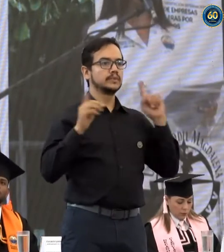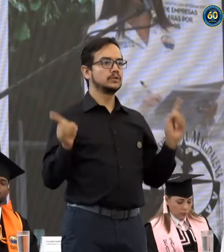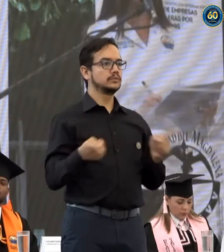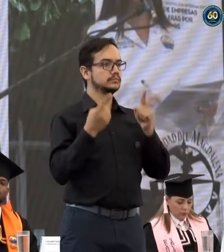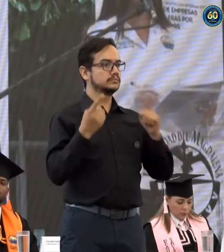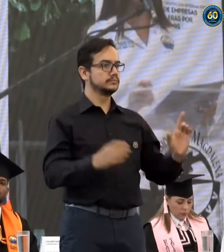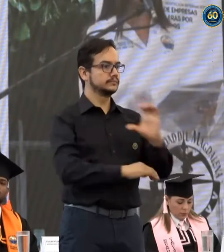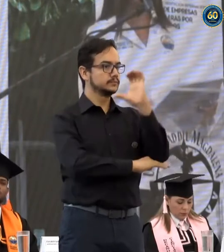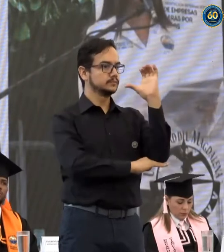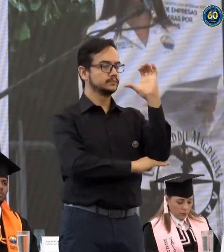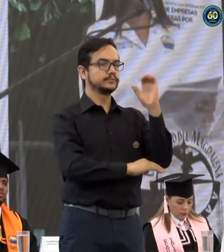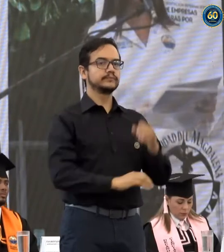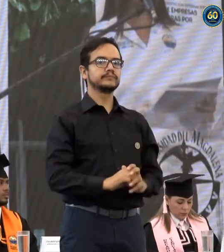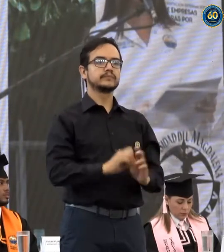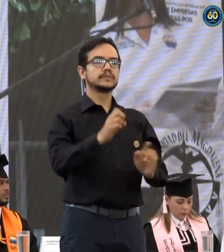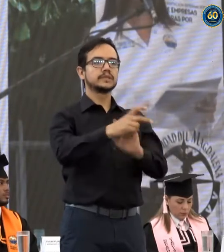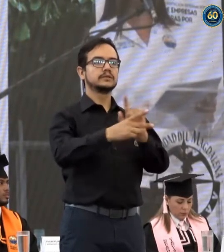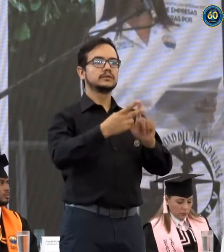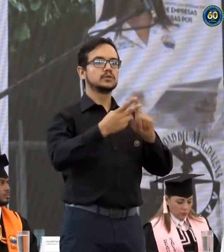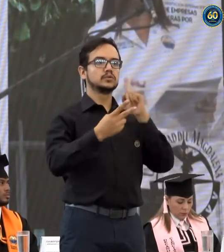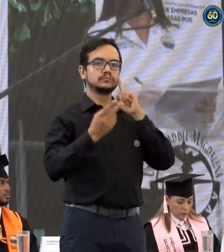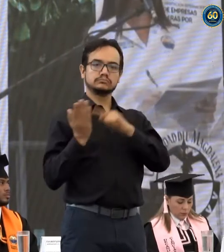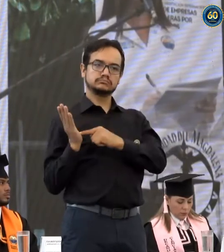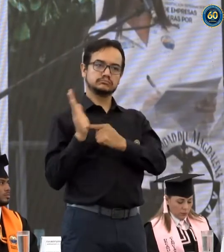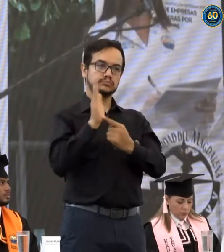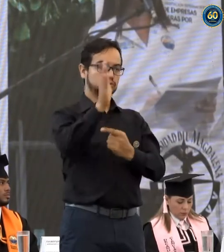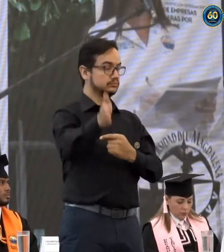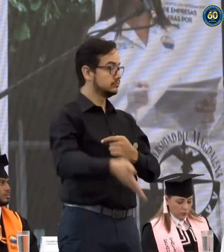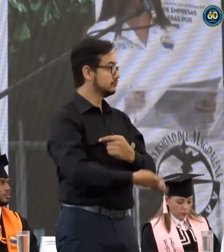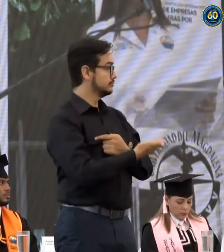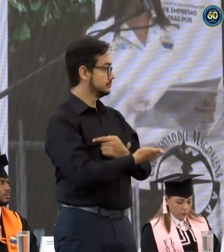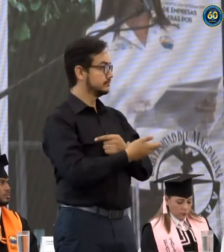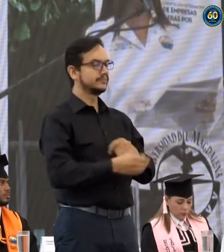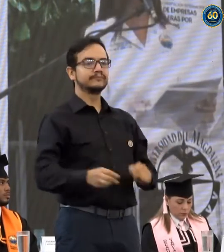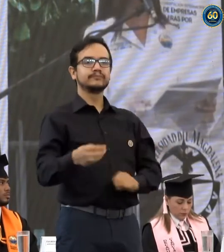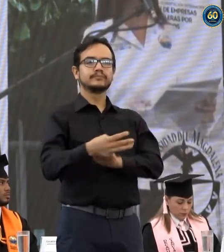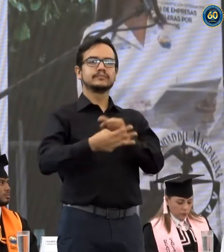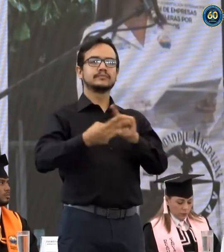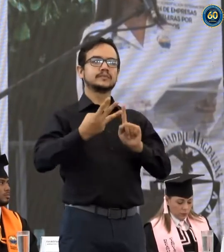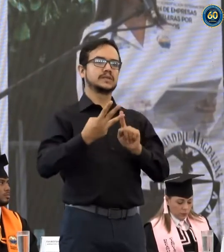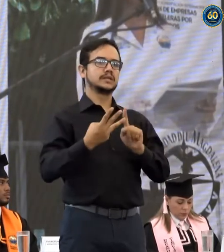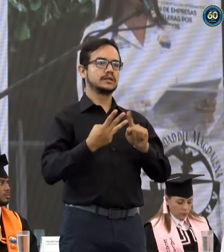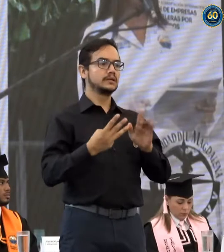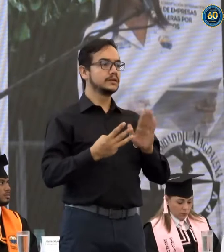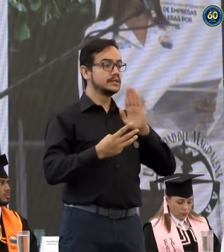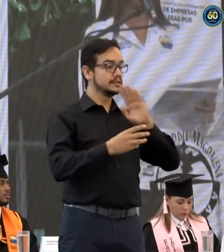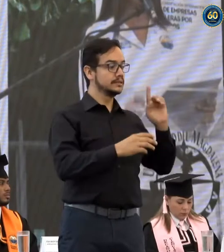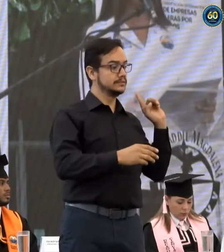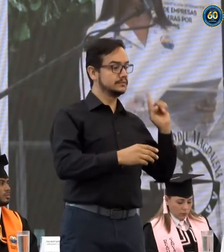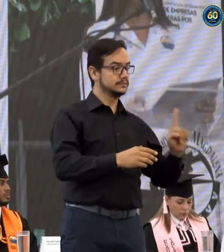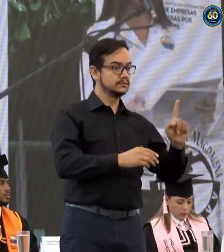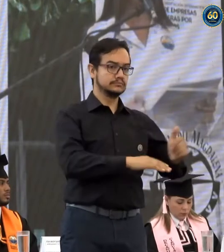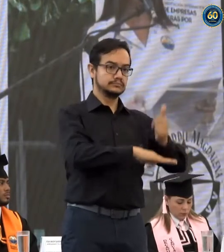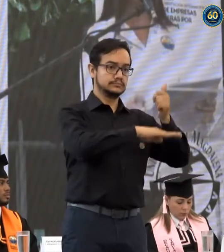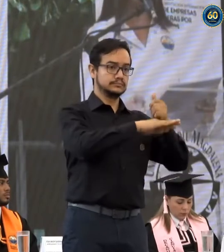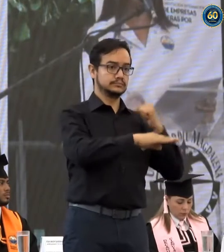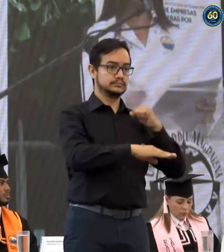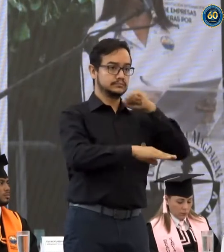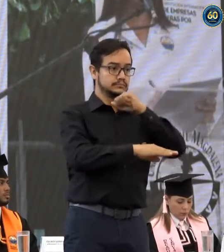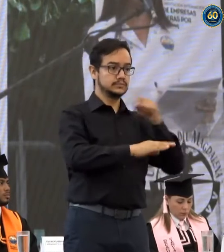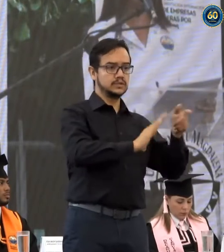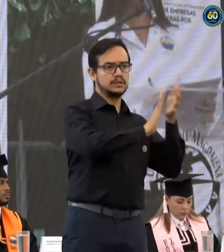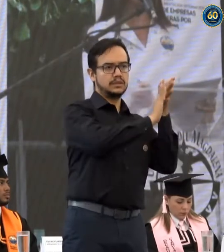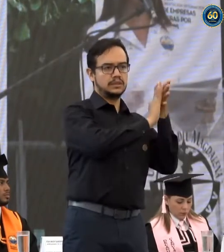República de Colombia segundo presentación de los graduandos tercero palabras del doctor Pablo Vera Salazar rector de la Universidad